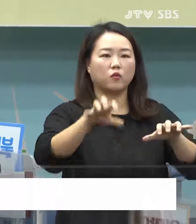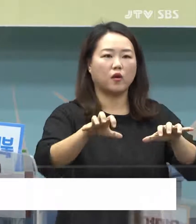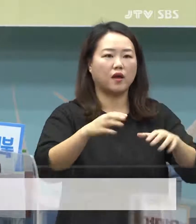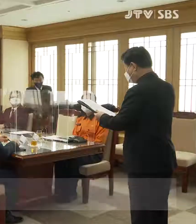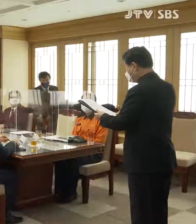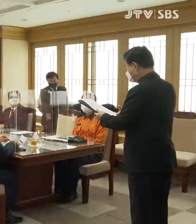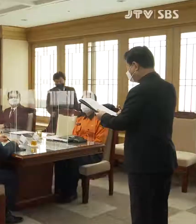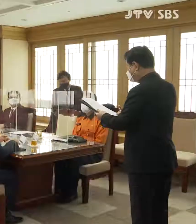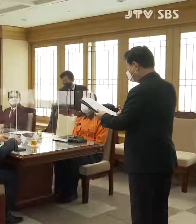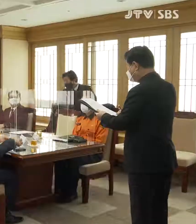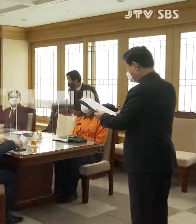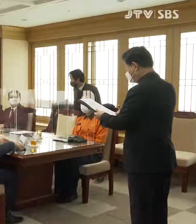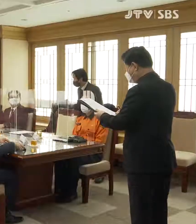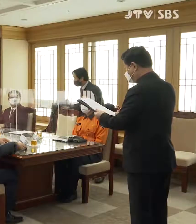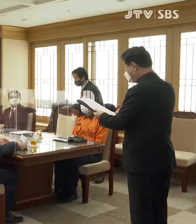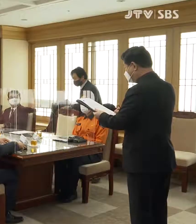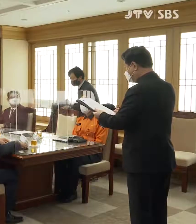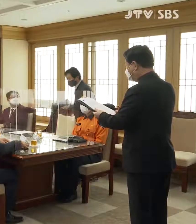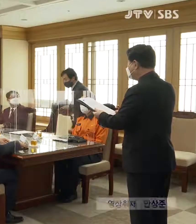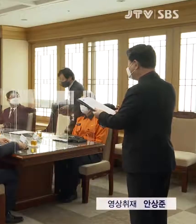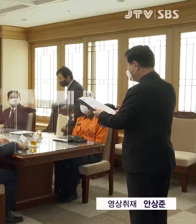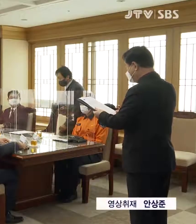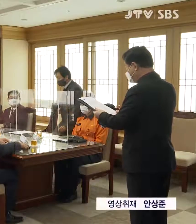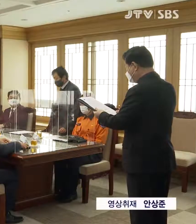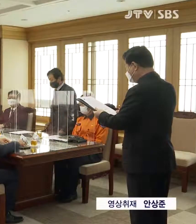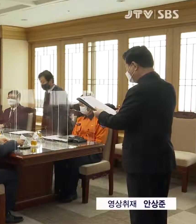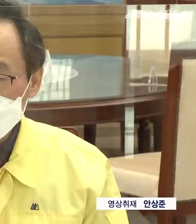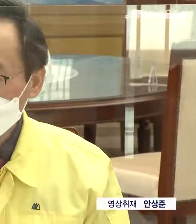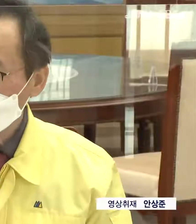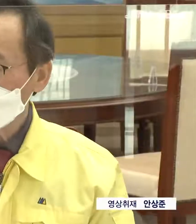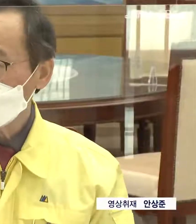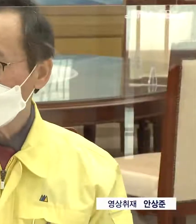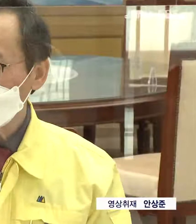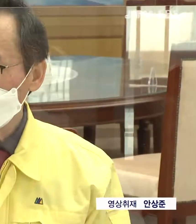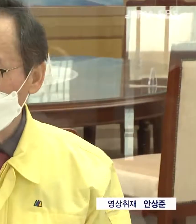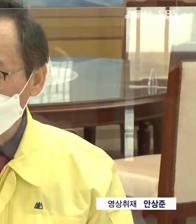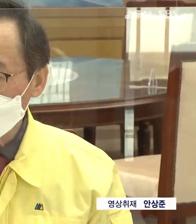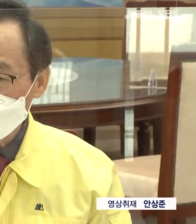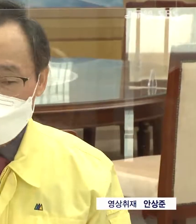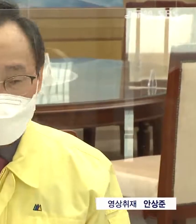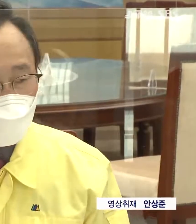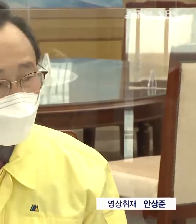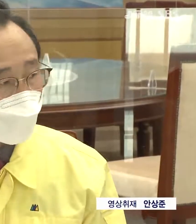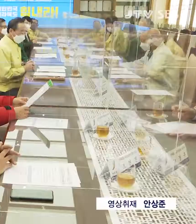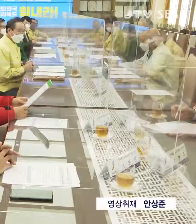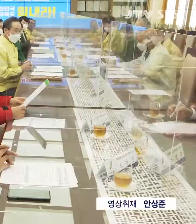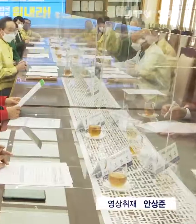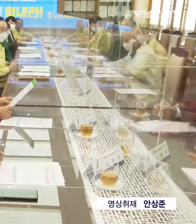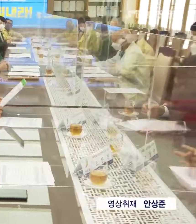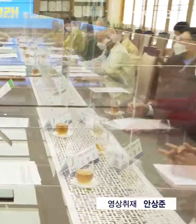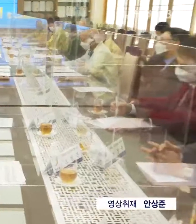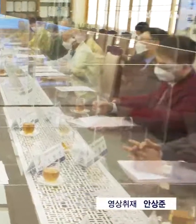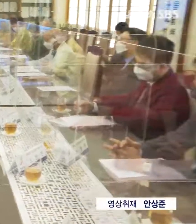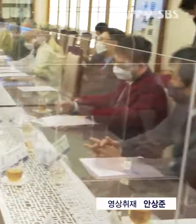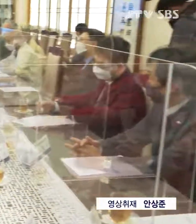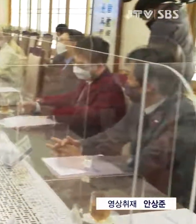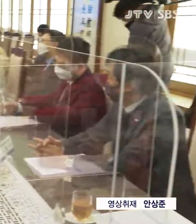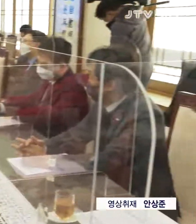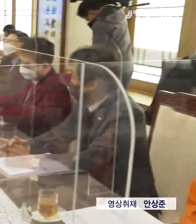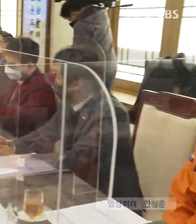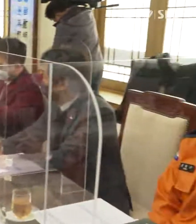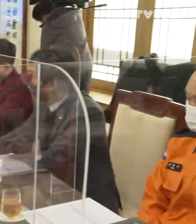나누겠습니다. 코로나19로 모두가 힘든 상황에서 연말 모임을 기꺼이 취소하고 그 비용을 기부하는